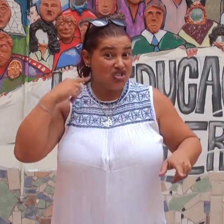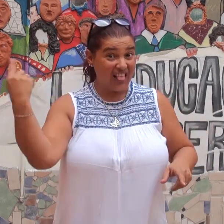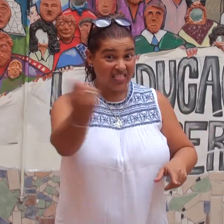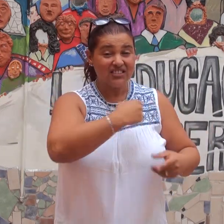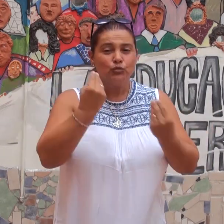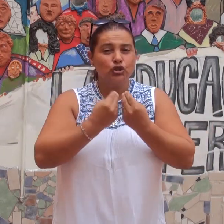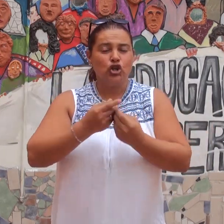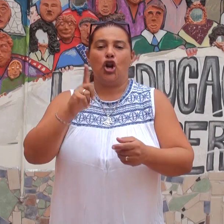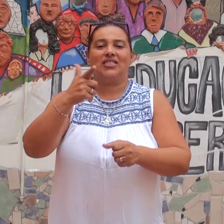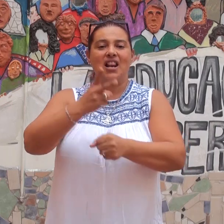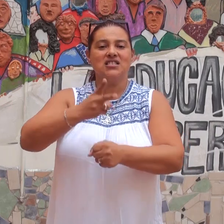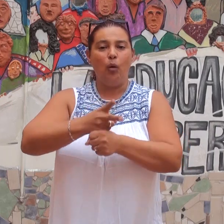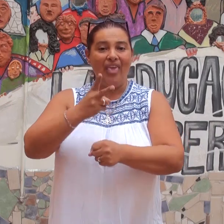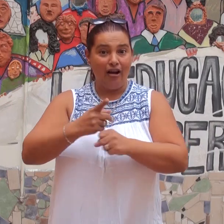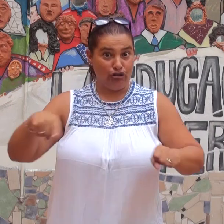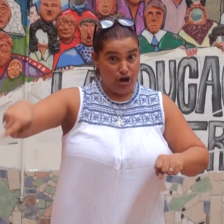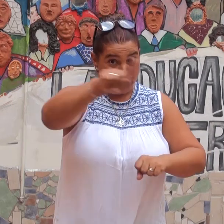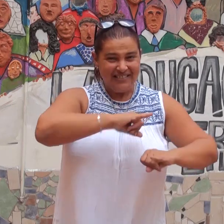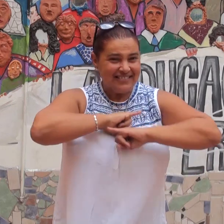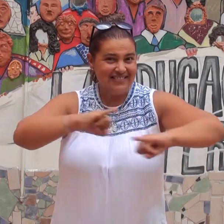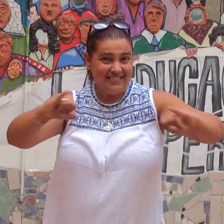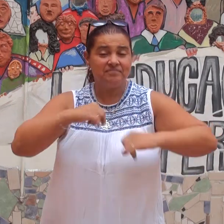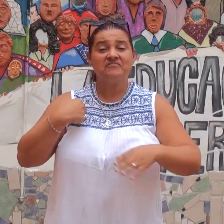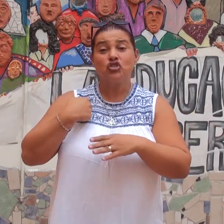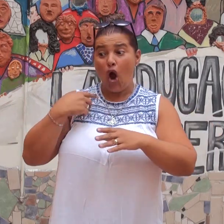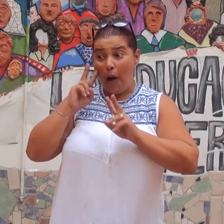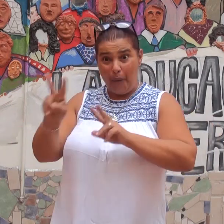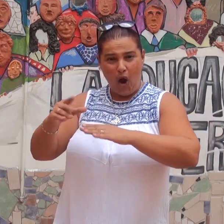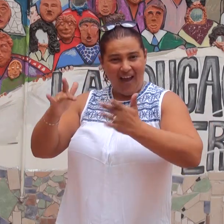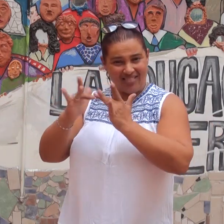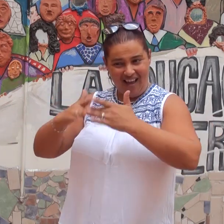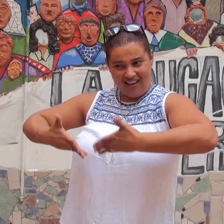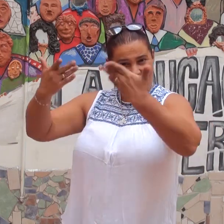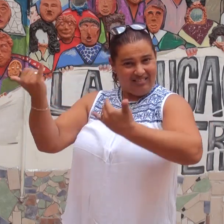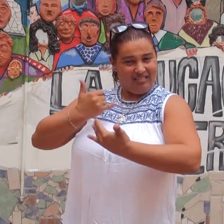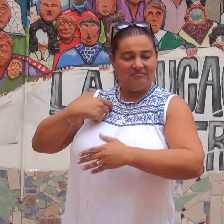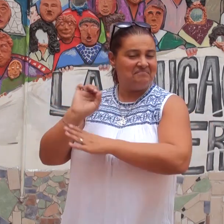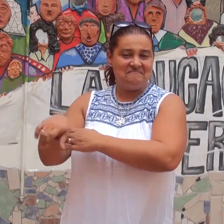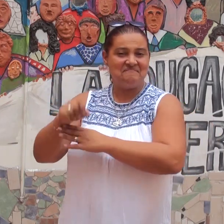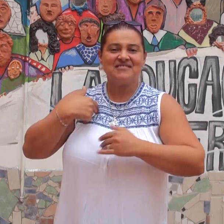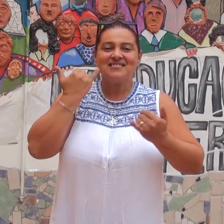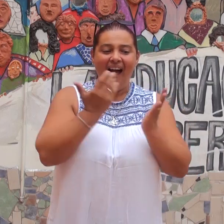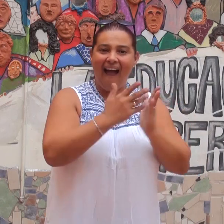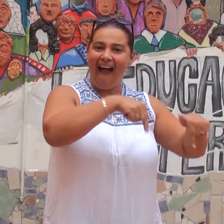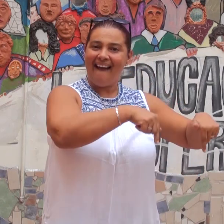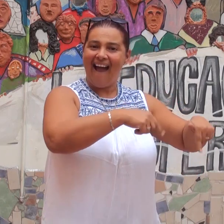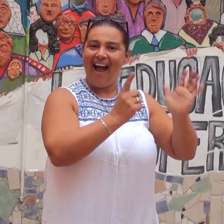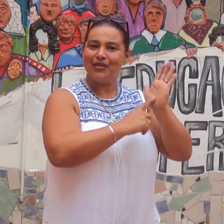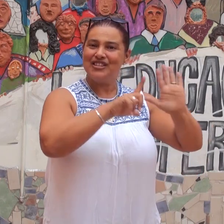hay muchas personas oyentes que son empleadas y no poseen el título secundario. Se está difundiendo. Veo la información por páginas de internet, pero no me interesa porque